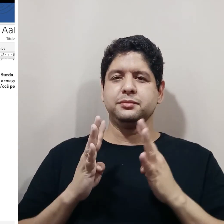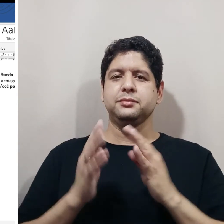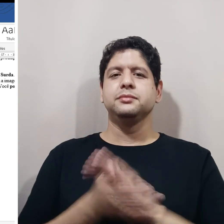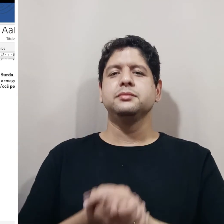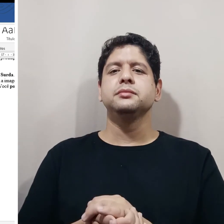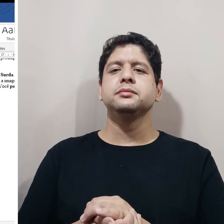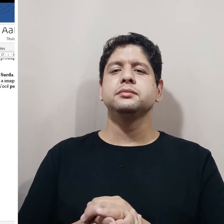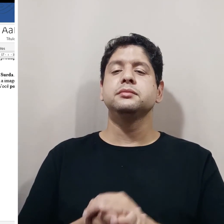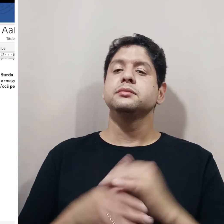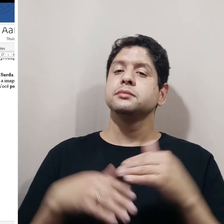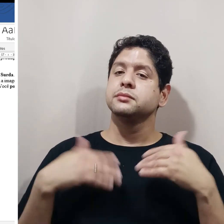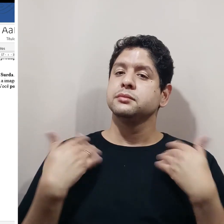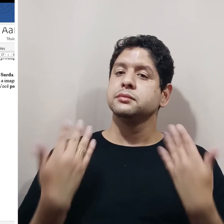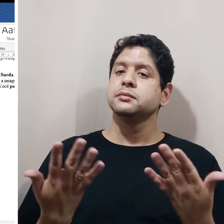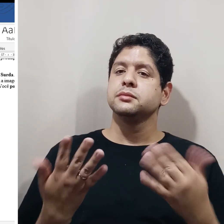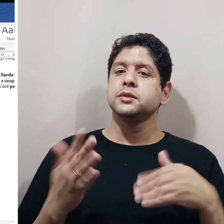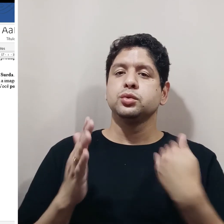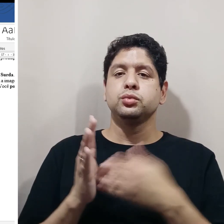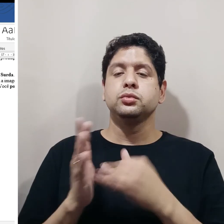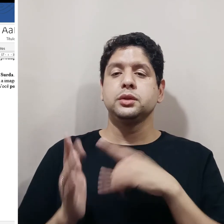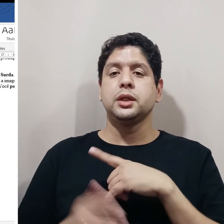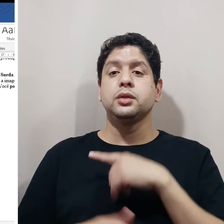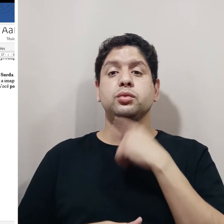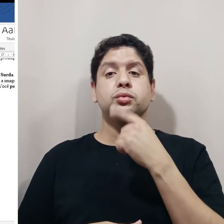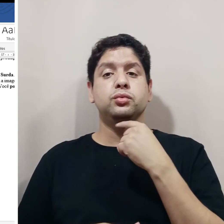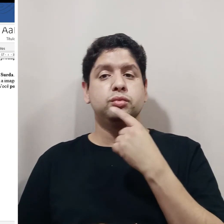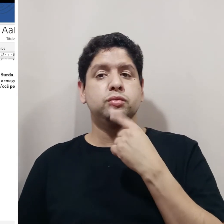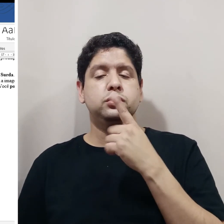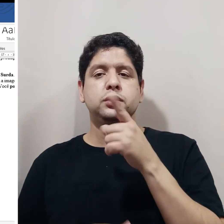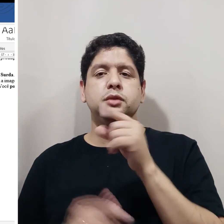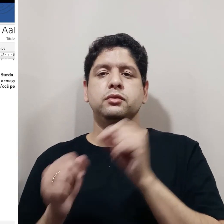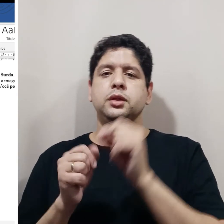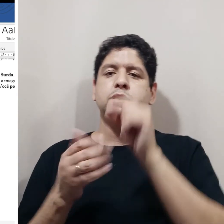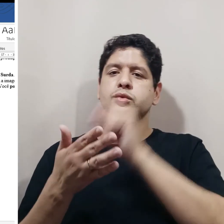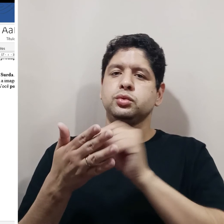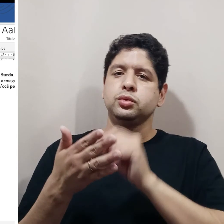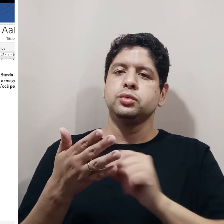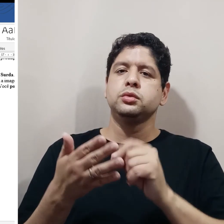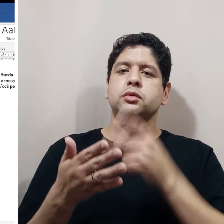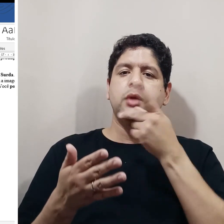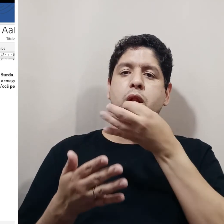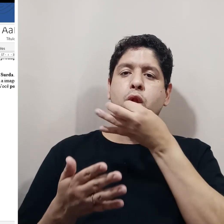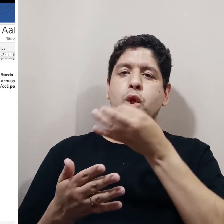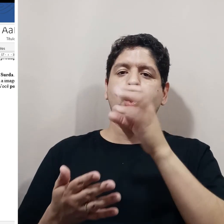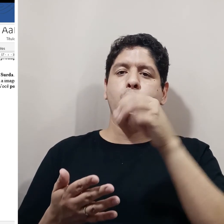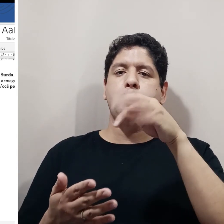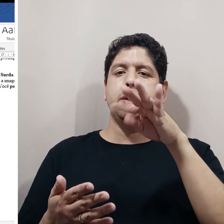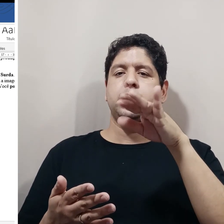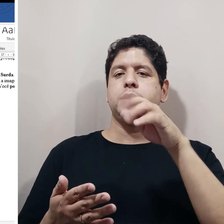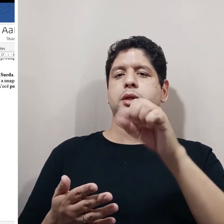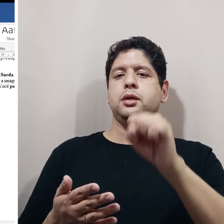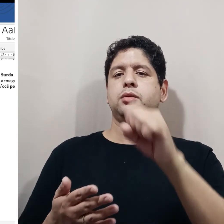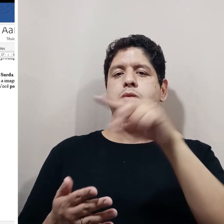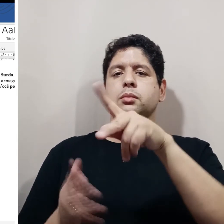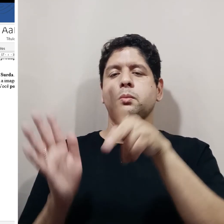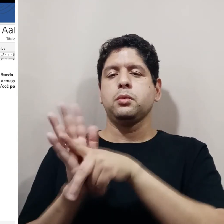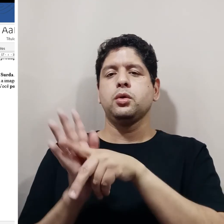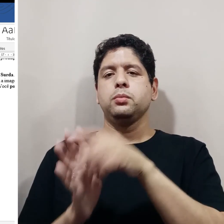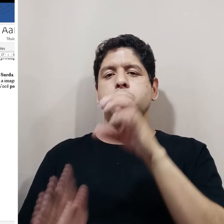aí da Stephanie. Então é isso, pessoal. Então, obrigado aí pela atenção, tá?